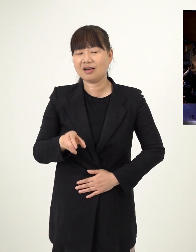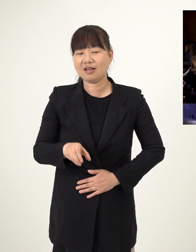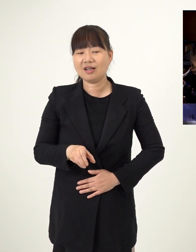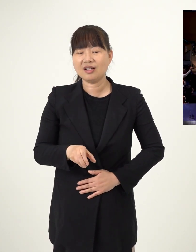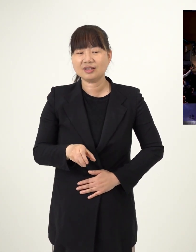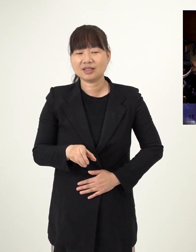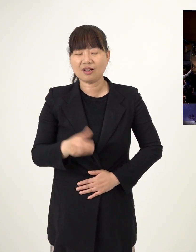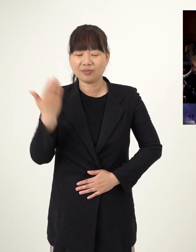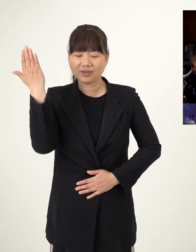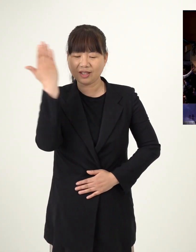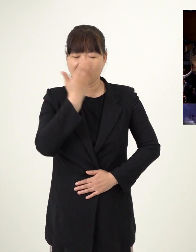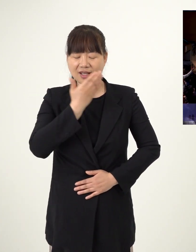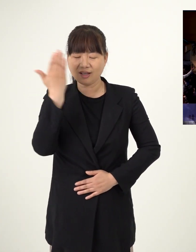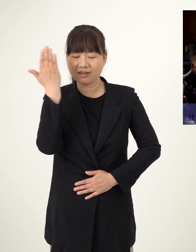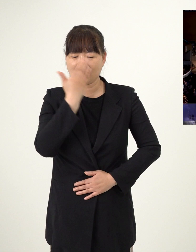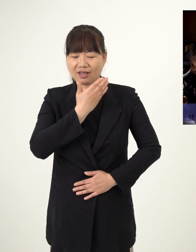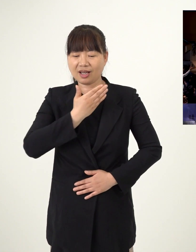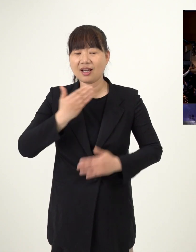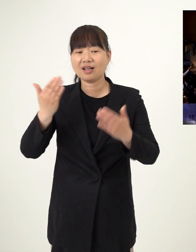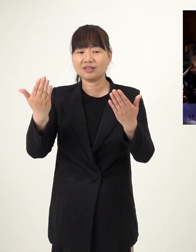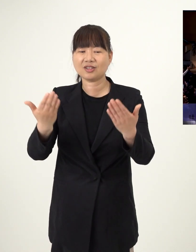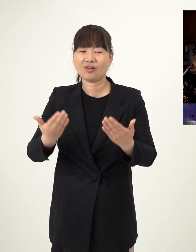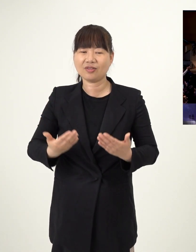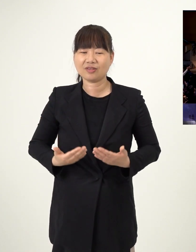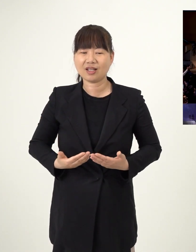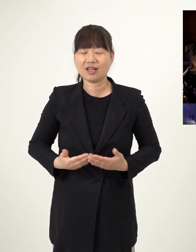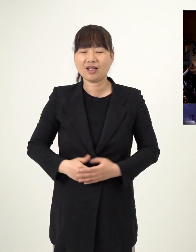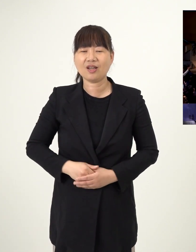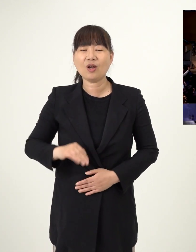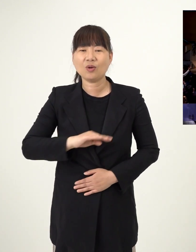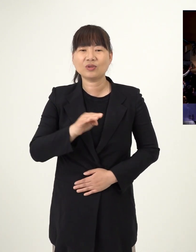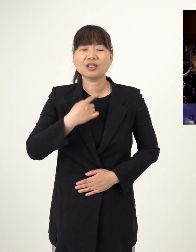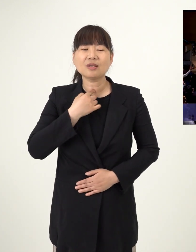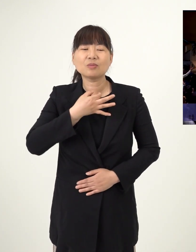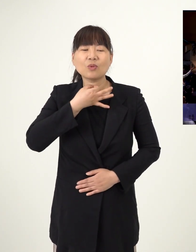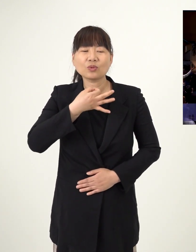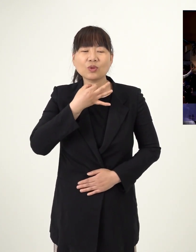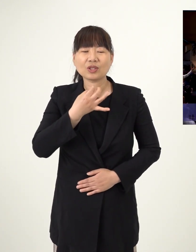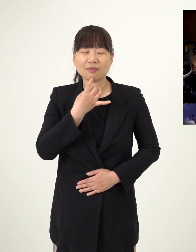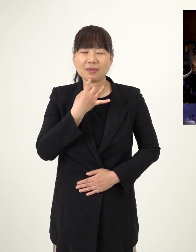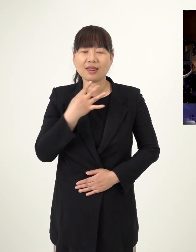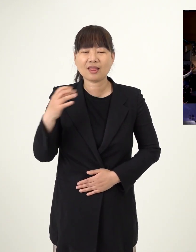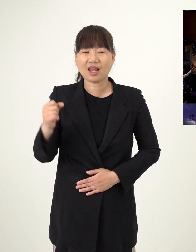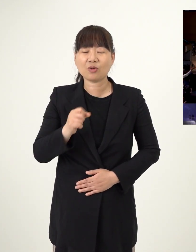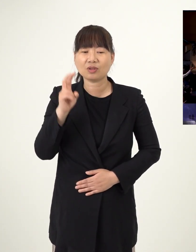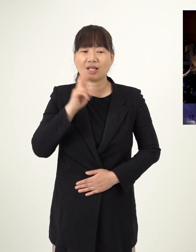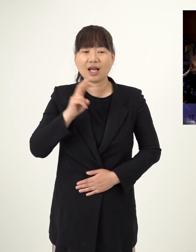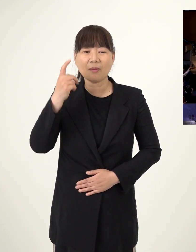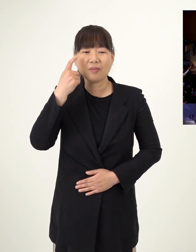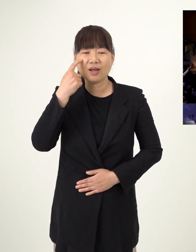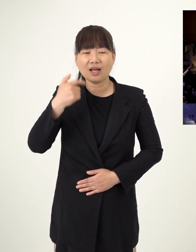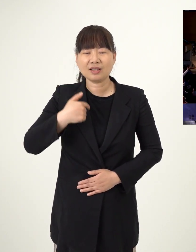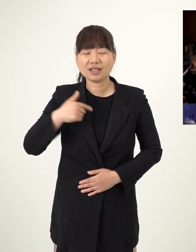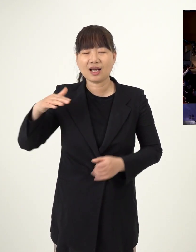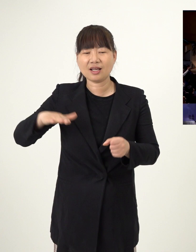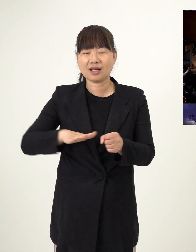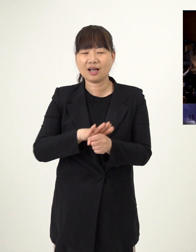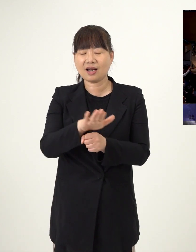십자가 전케. 우리 목소리로만 내 사랑 나의 십자가,